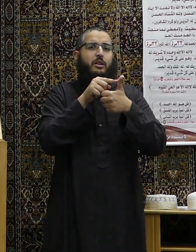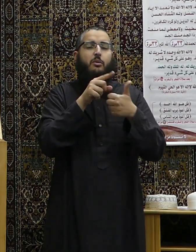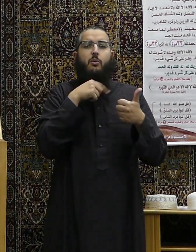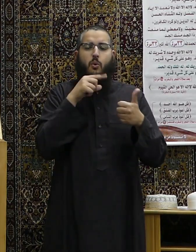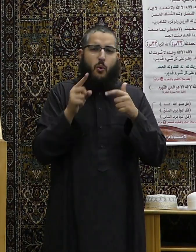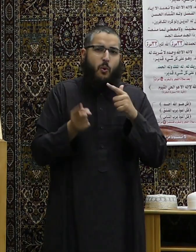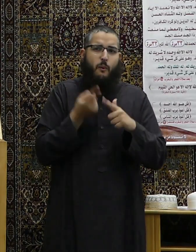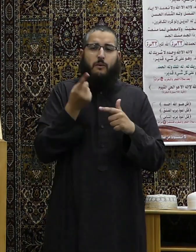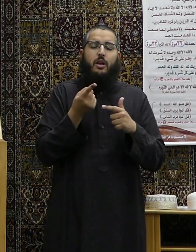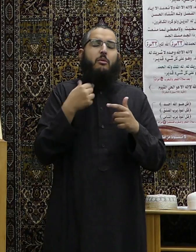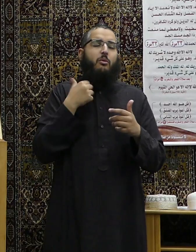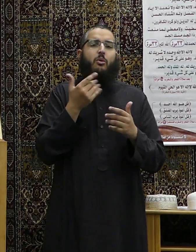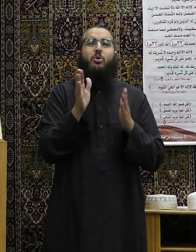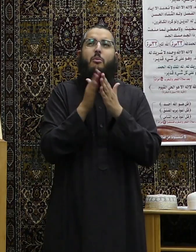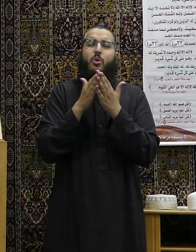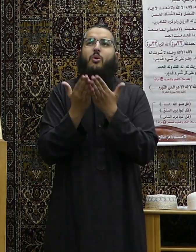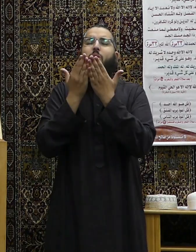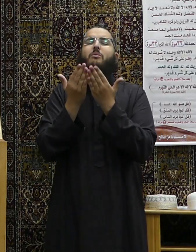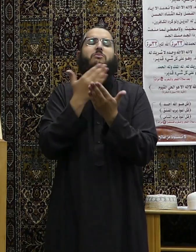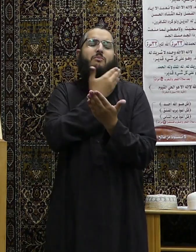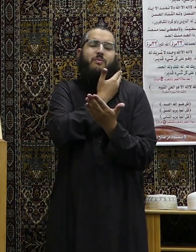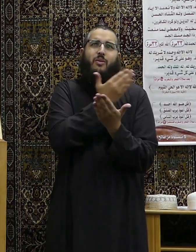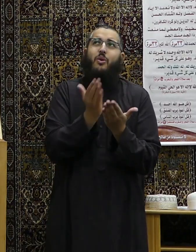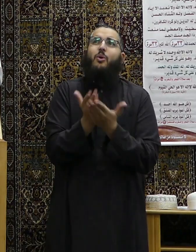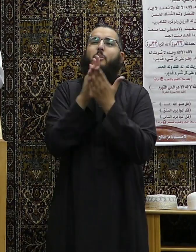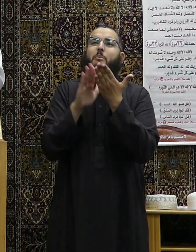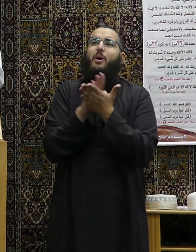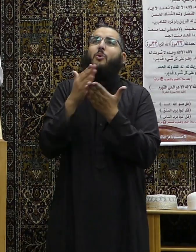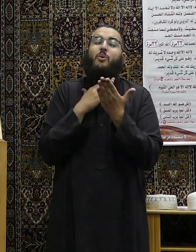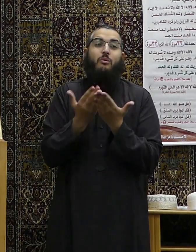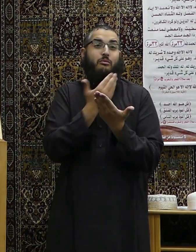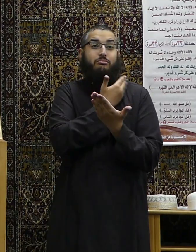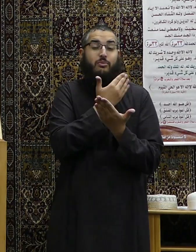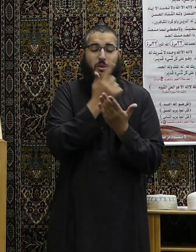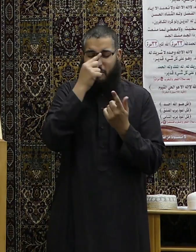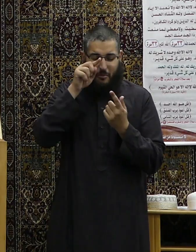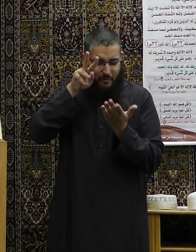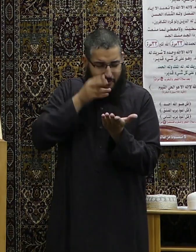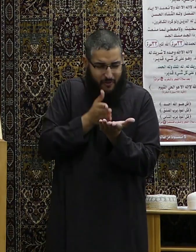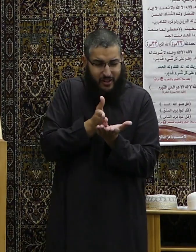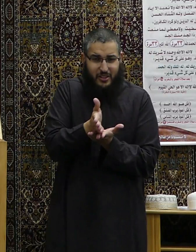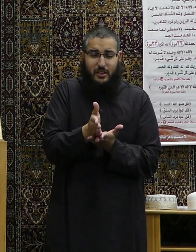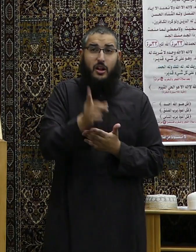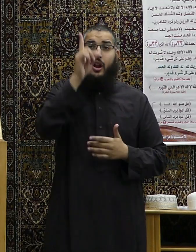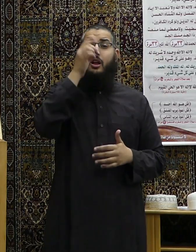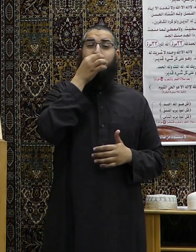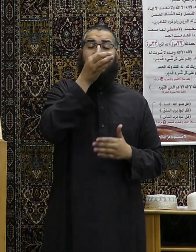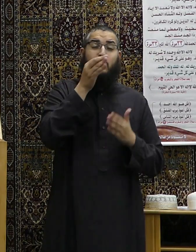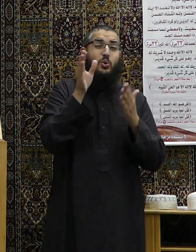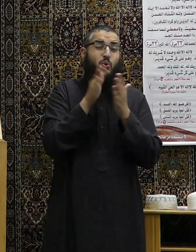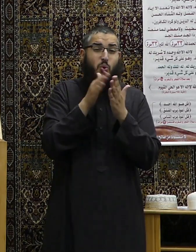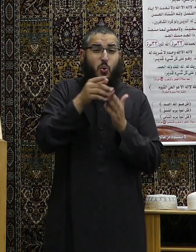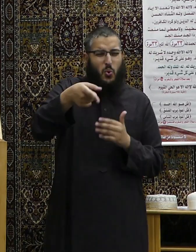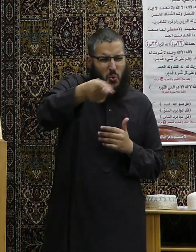renouveler notre repentir, de nous repentir sincèrement envers Allah subhanahu wa ta'ala. Allah Azza wa Jalla a dit: et repentez-vous